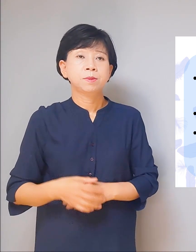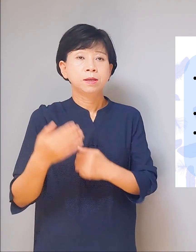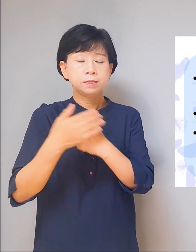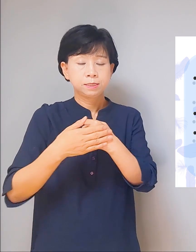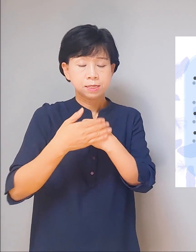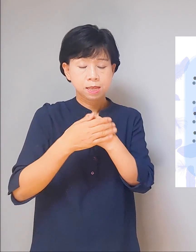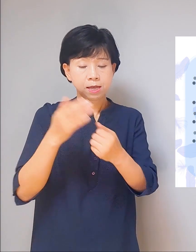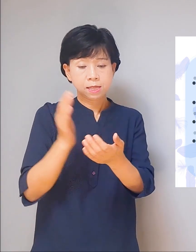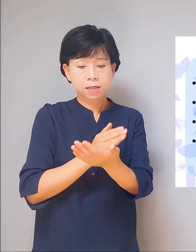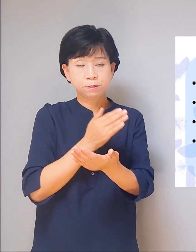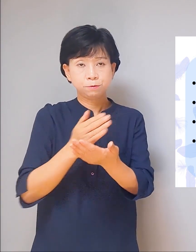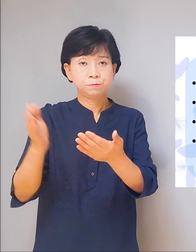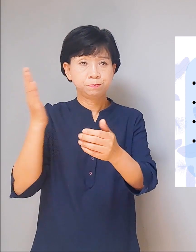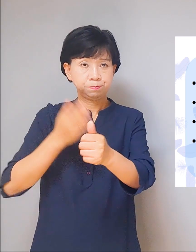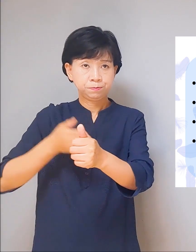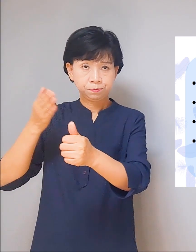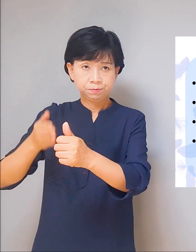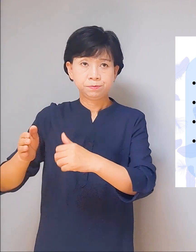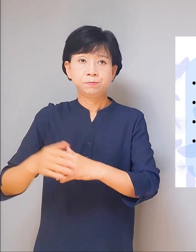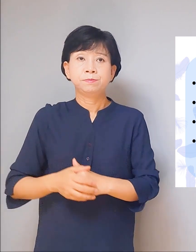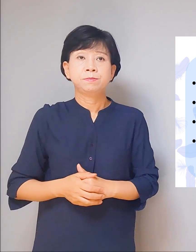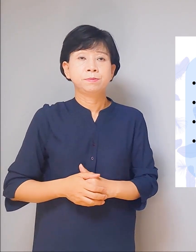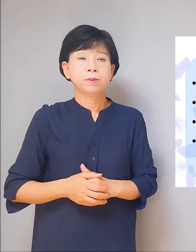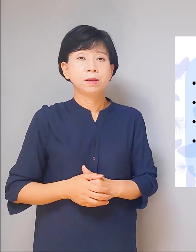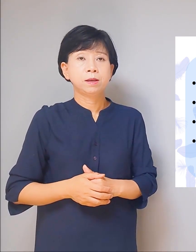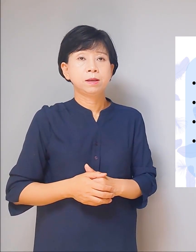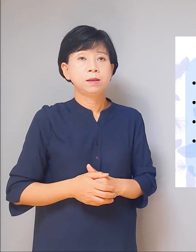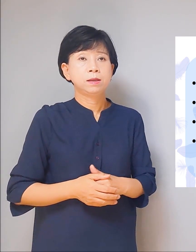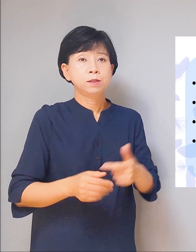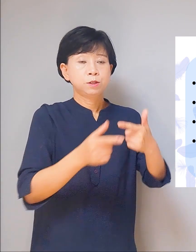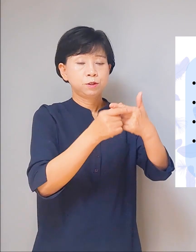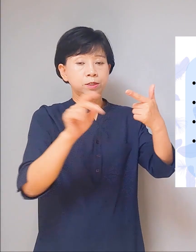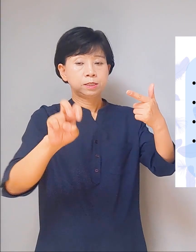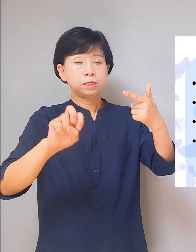은혜를 주보에 나눕니다. 23일